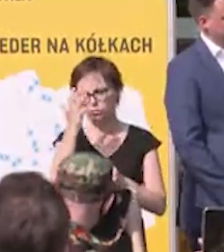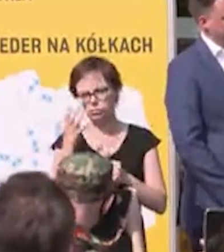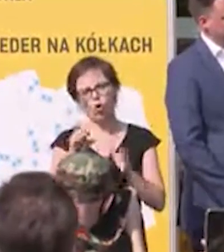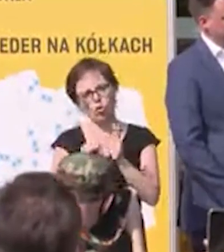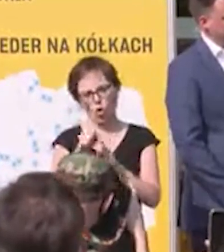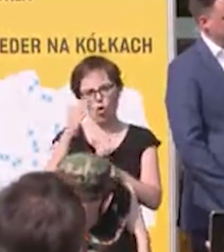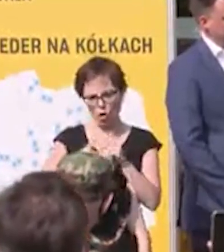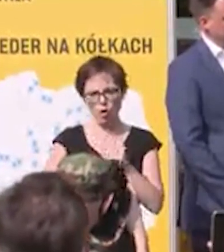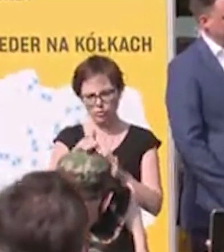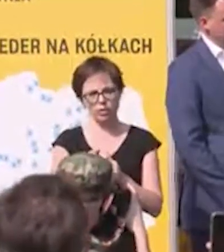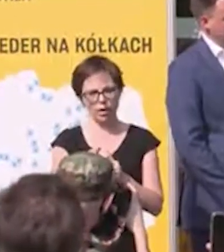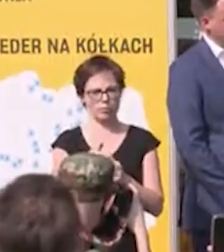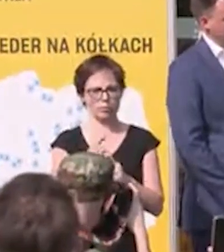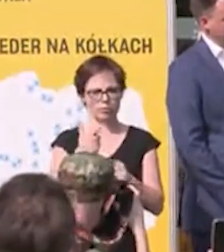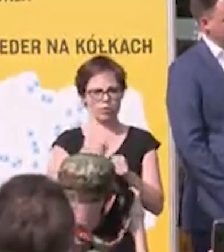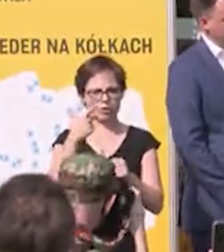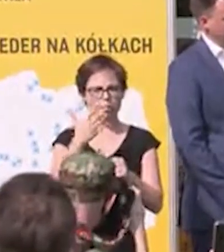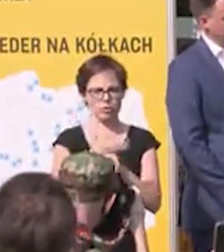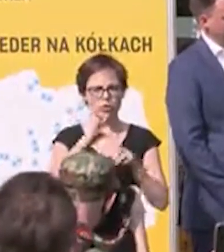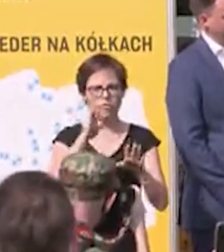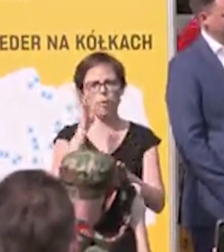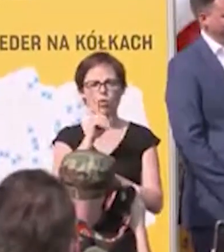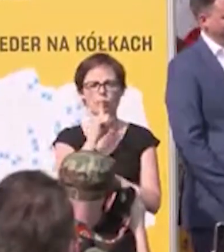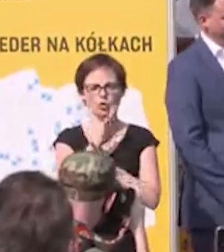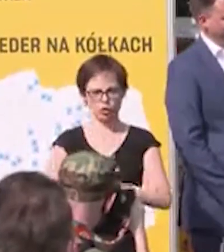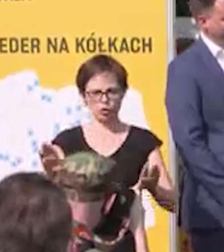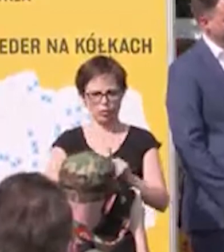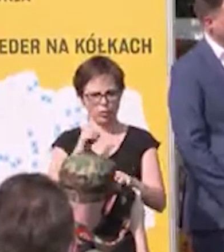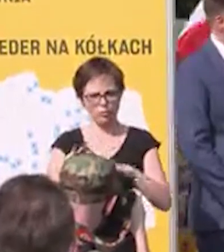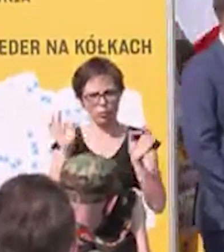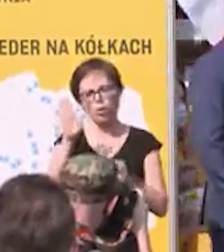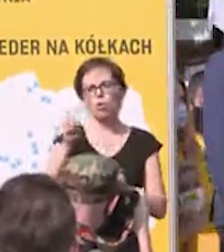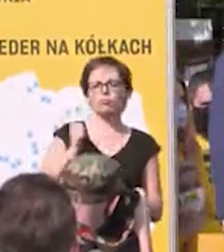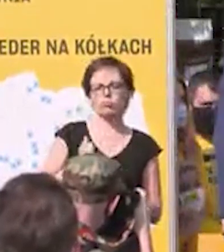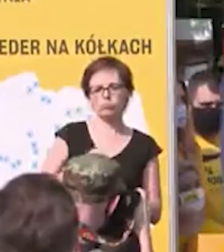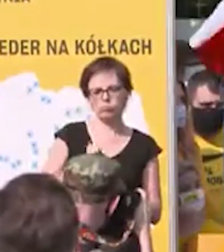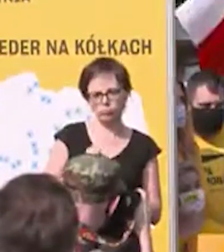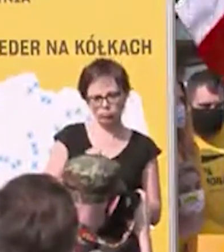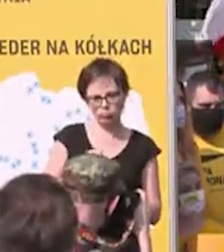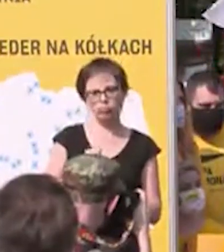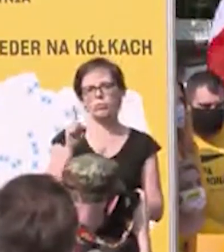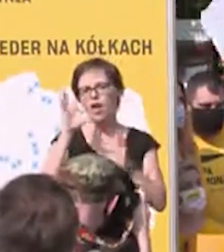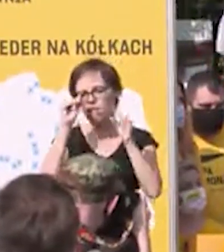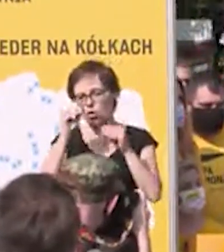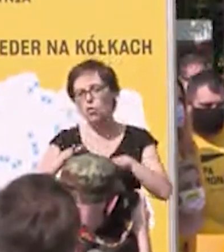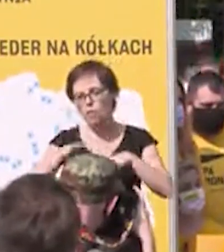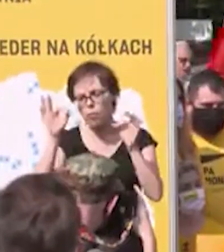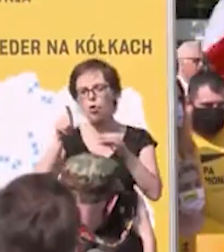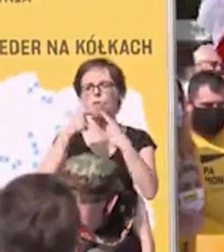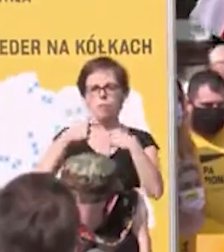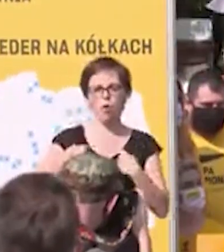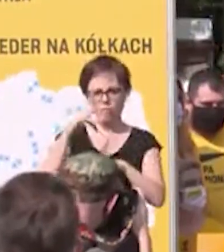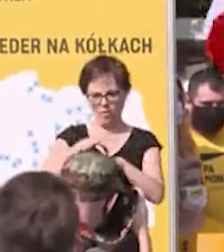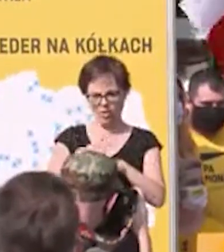ciszy wyborczej, a potem no prawie spokojnie poczekamy na niedzielny wieczór i na pierwsze dane, które będą nam podane.